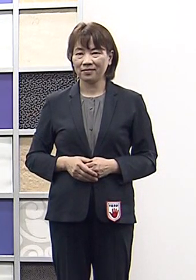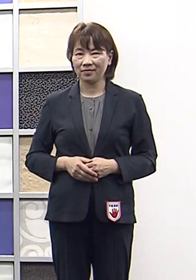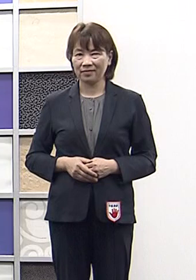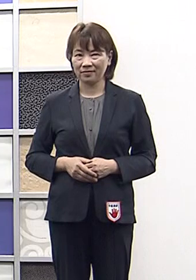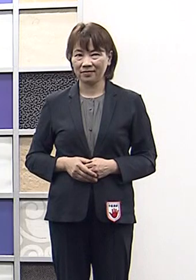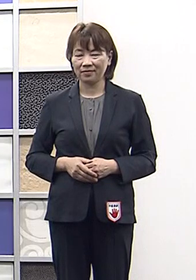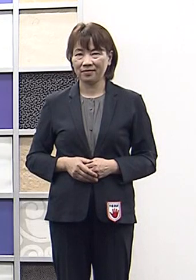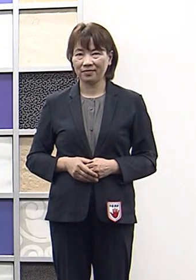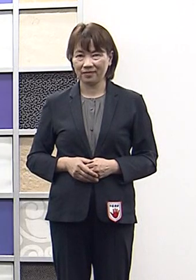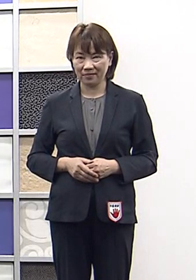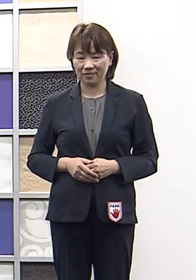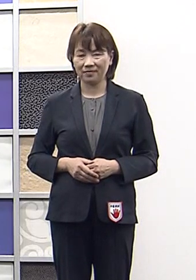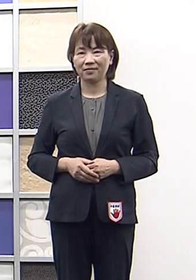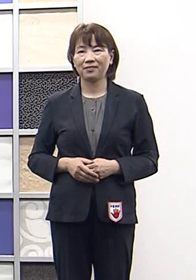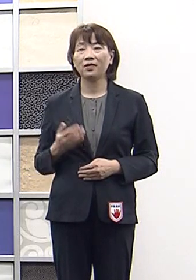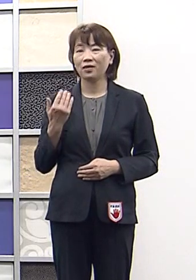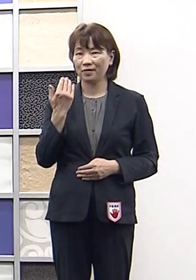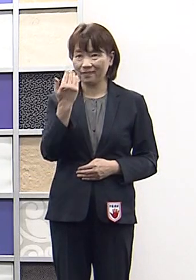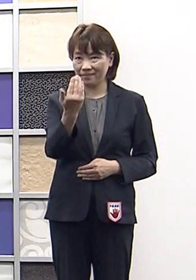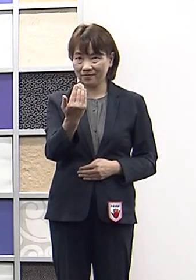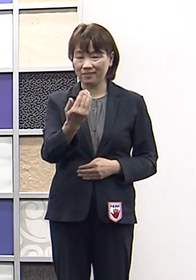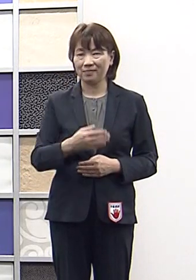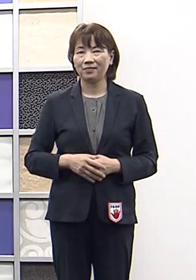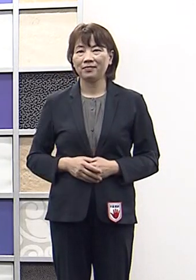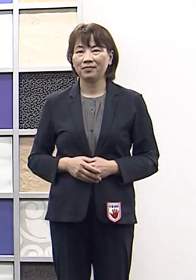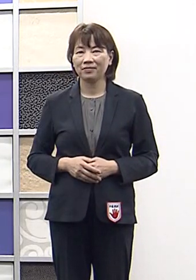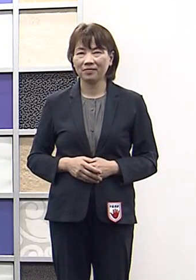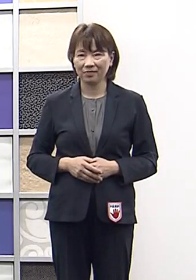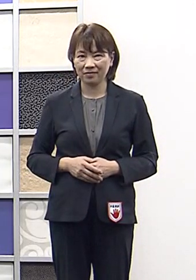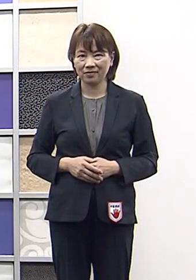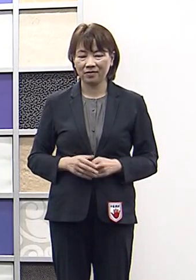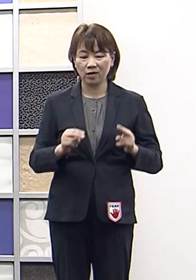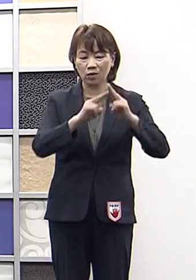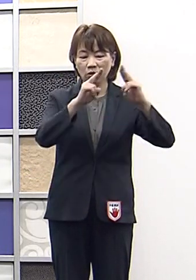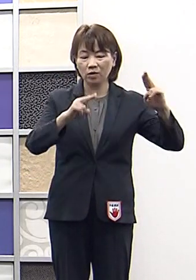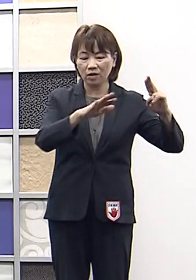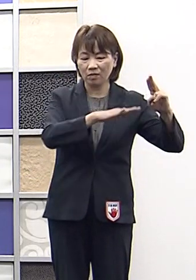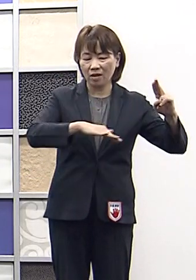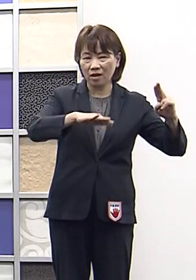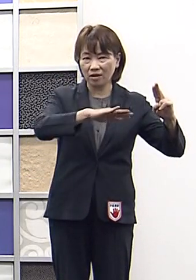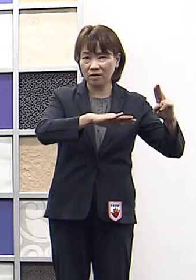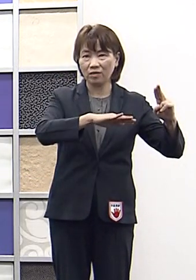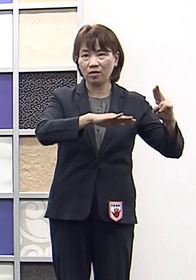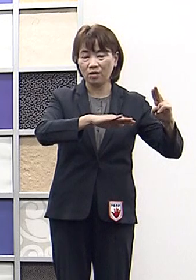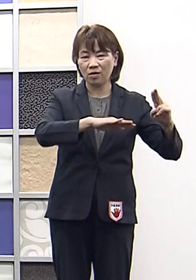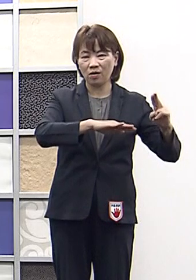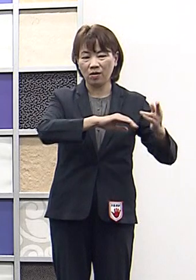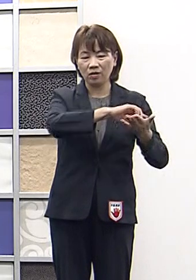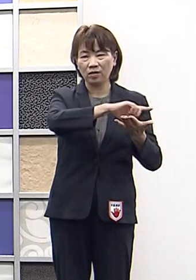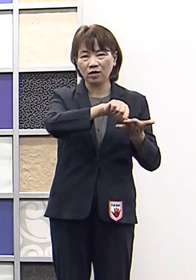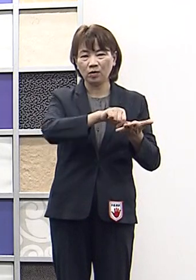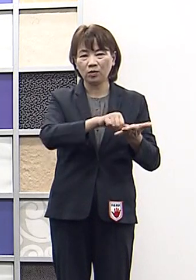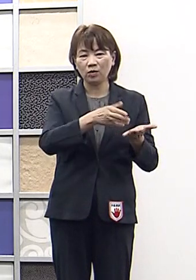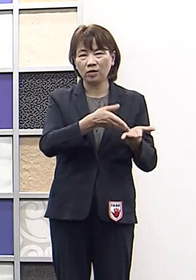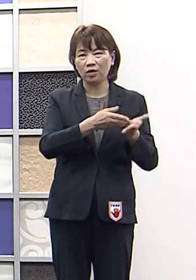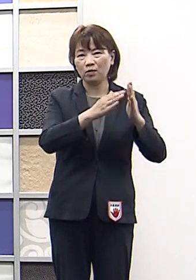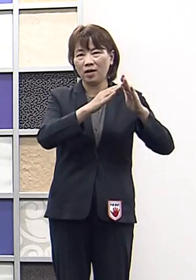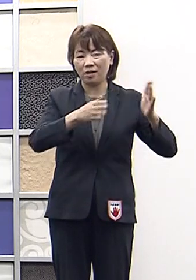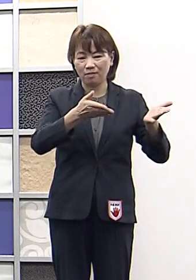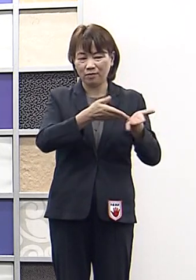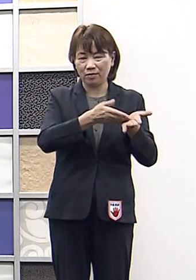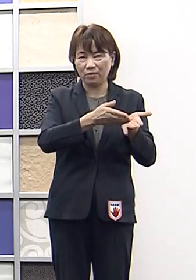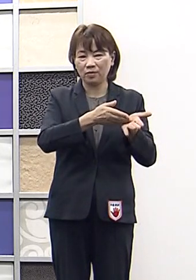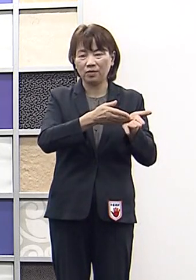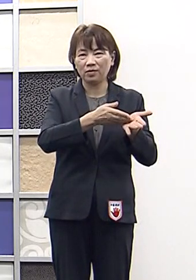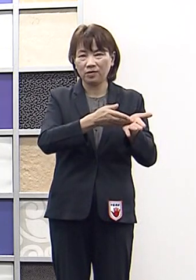ありがとうございます。合わせまして、すいません、まあ、地元への説明これからされていく中で地元理解もこれから得られていくところだと思うん